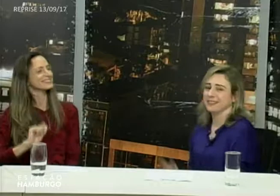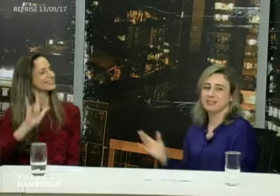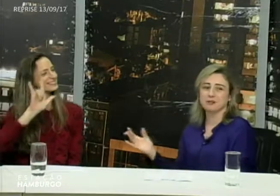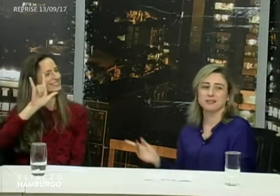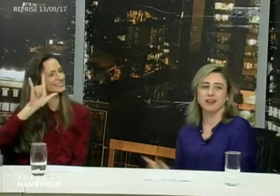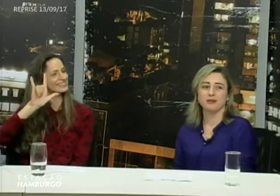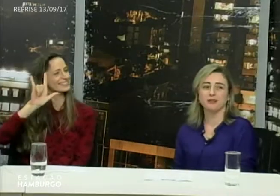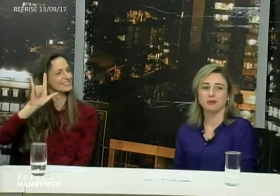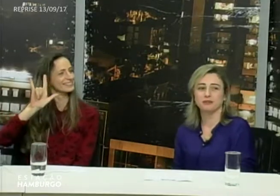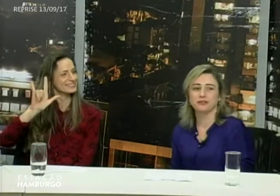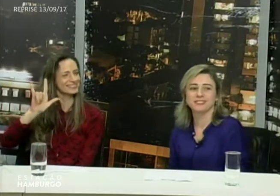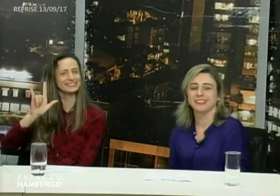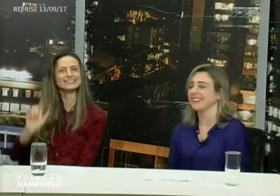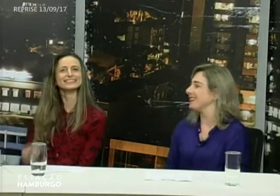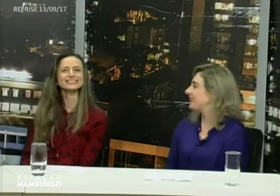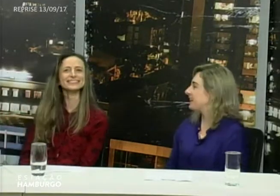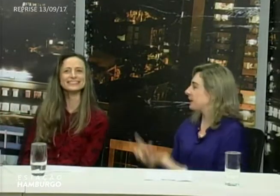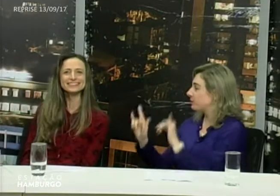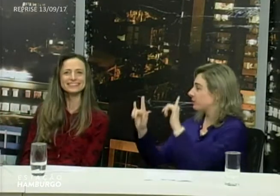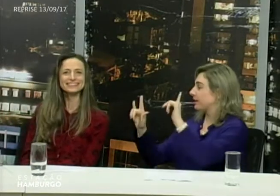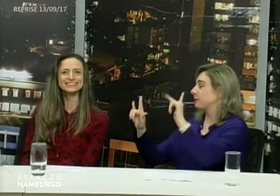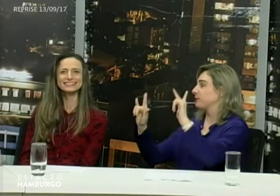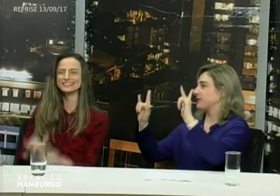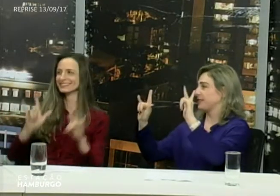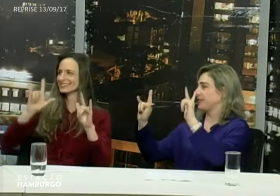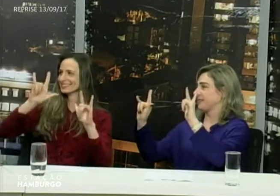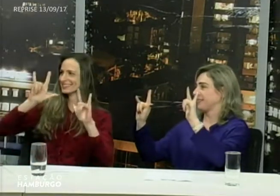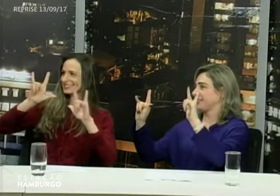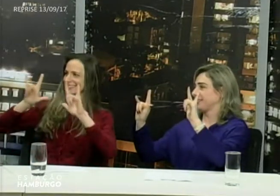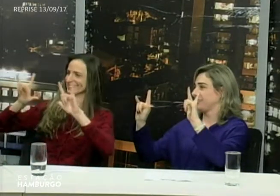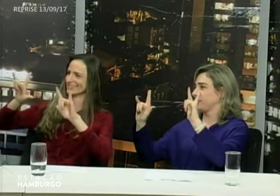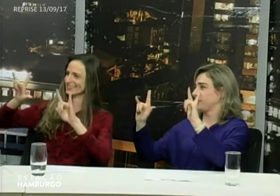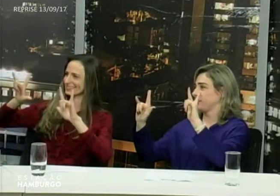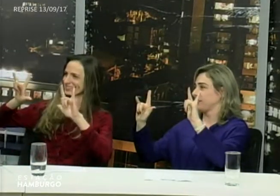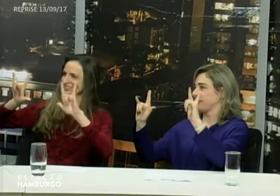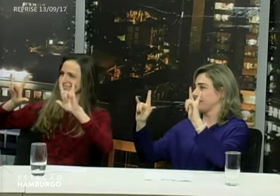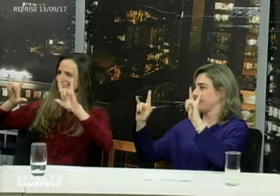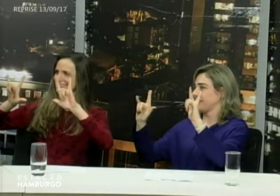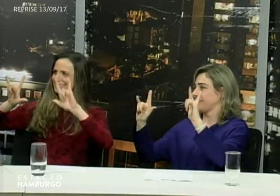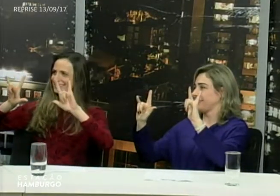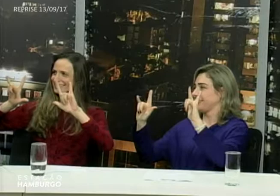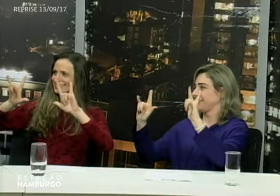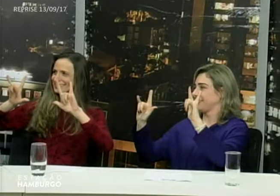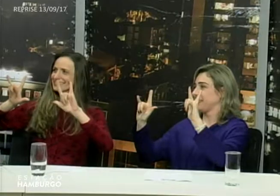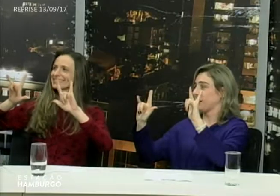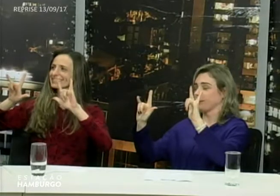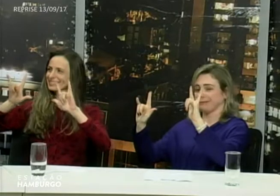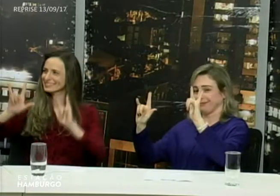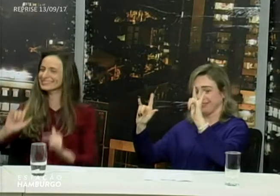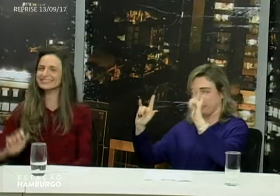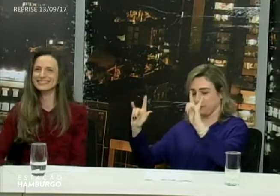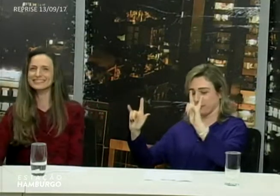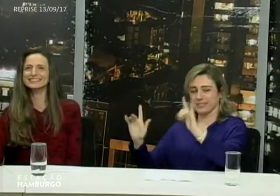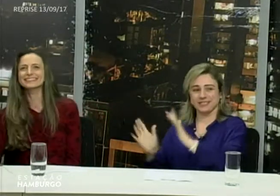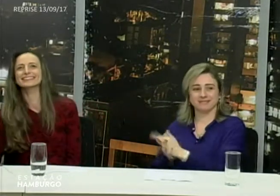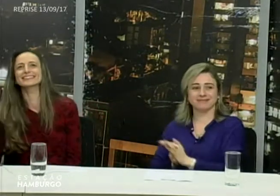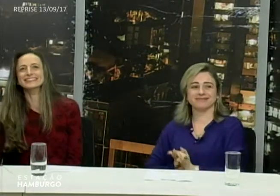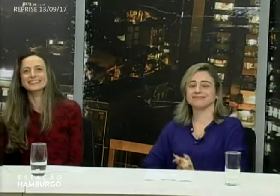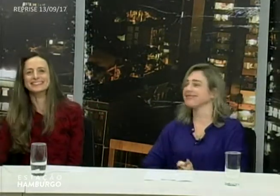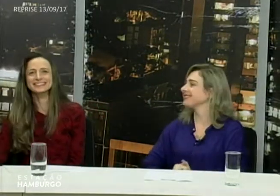esse é o sinal de amo você. Como é que é mesmo? Amo você. Amo você. Amo você. Não, capetinha, não? Não, bom. Eu amo você. Não,